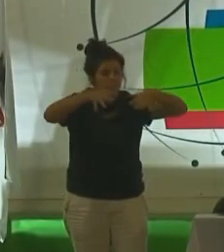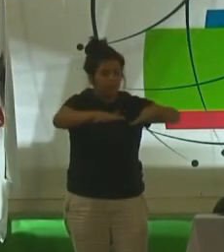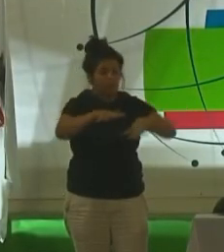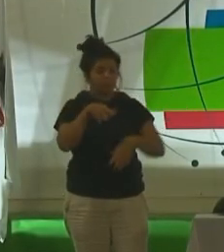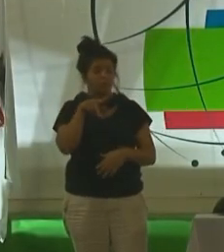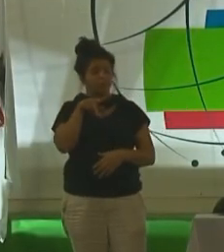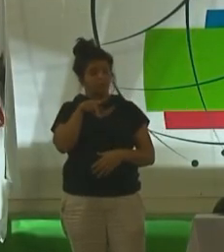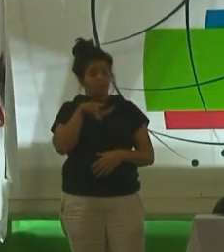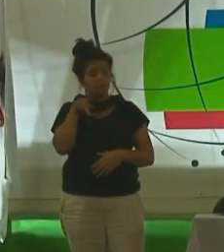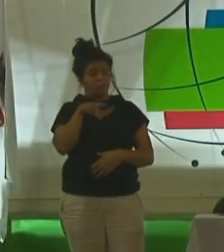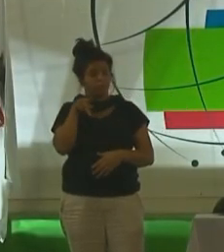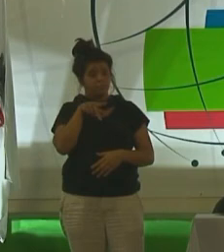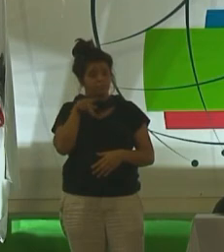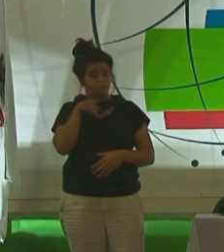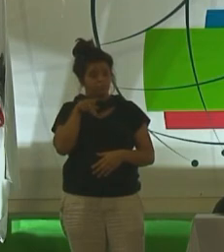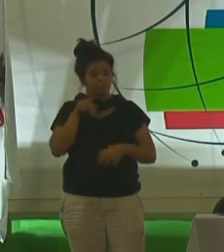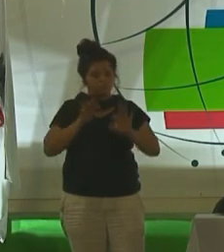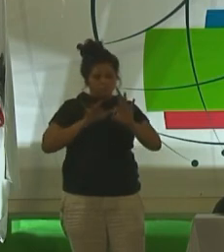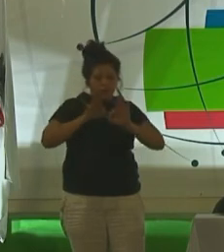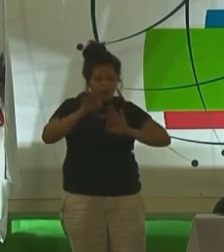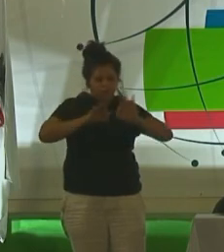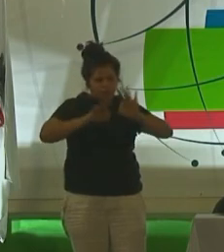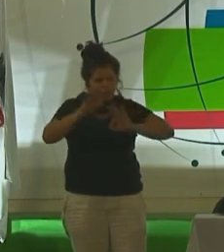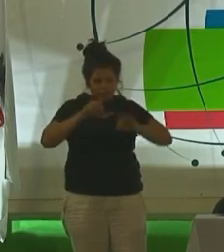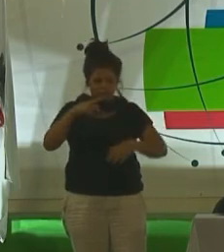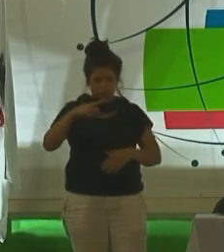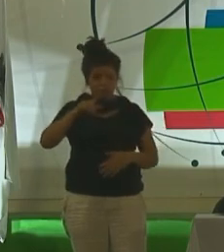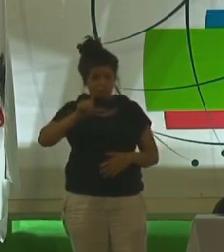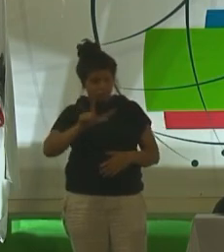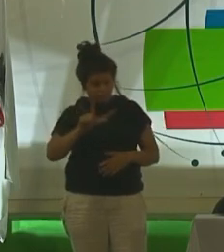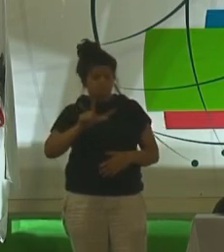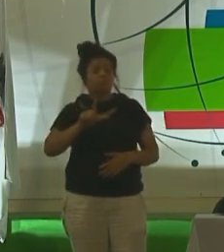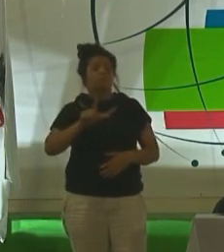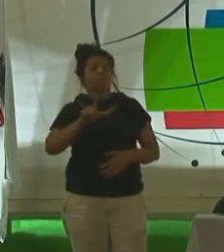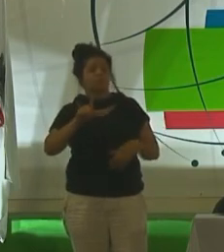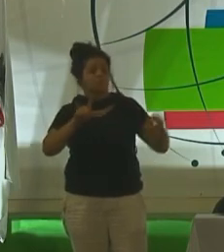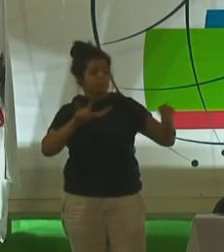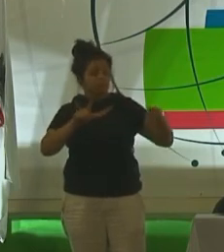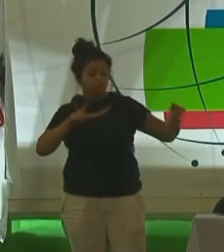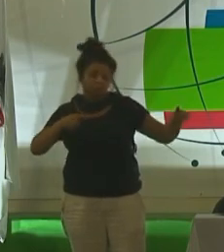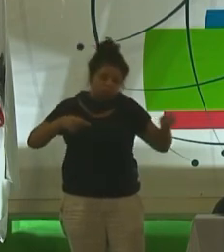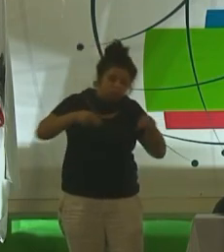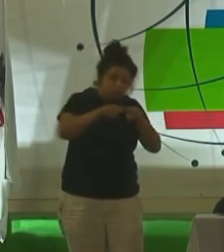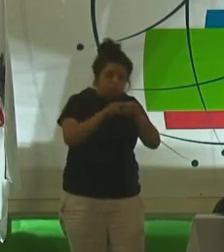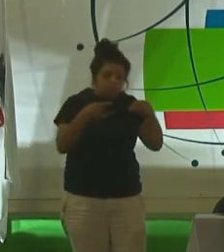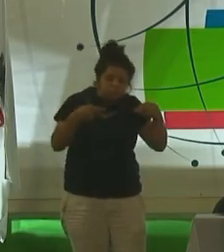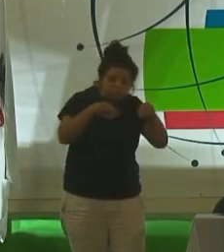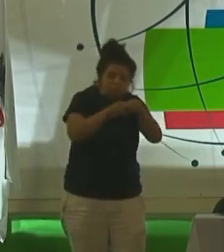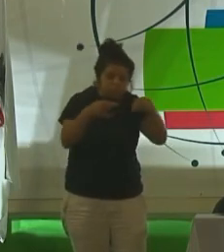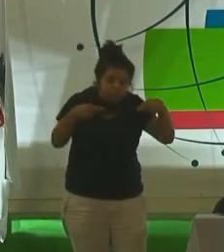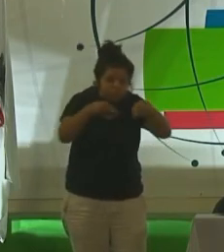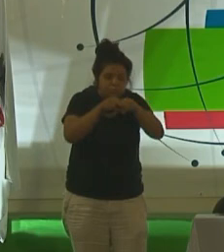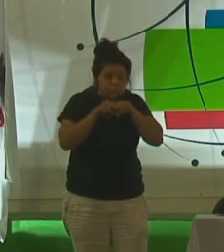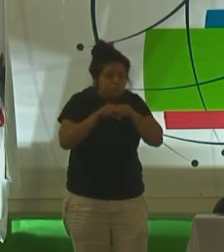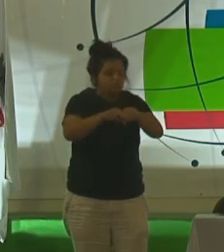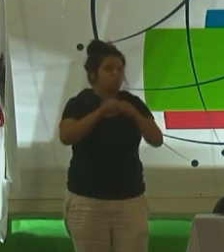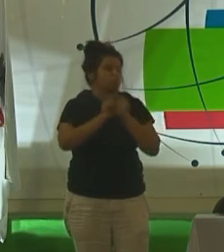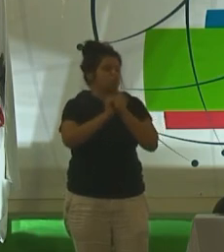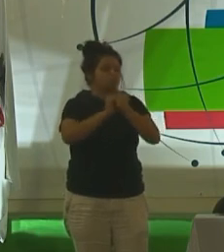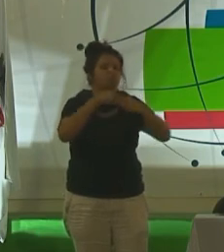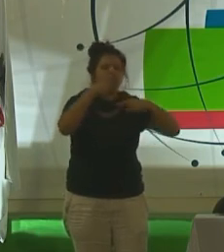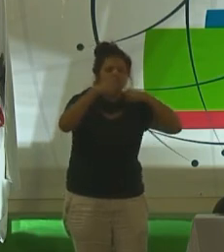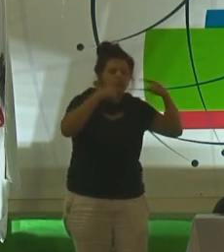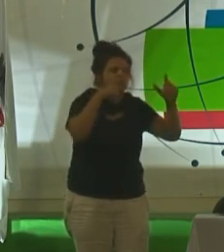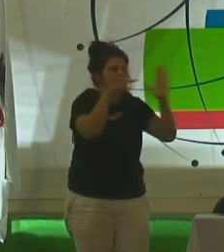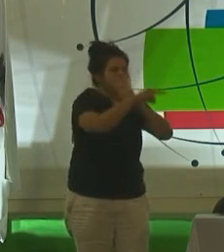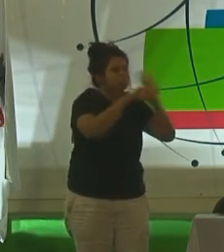docentes fazendo plano de ensino, com o apoio dos professores especializados, com o apoio do NAP, né, tirando